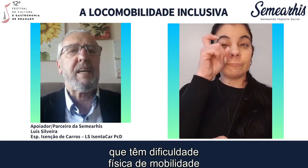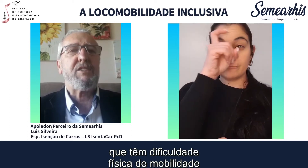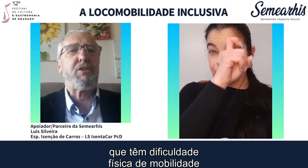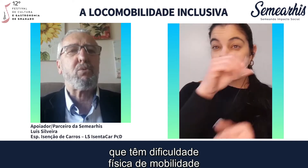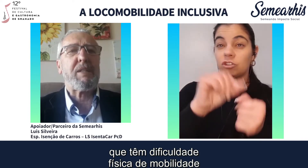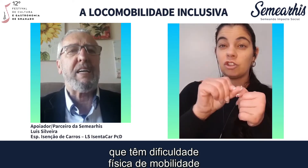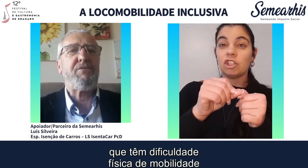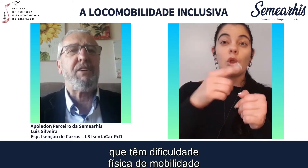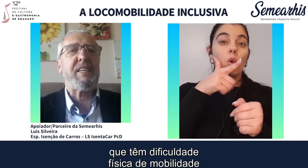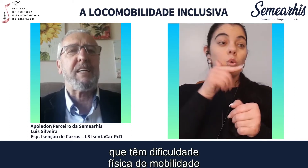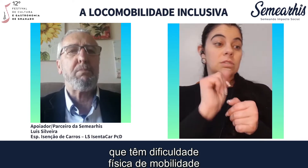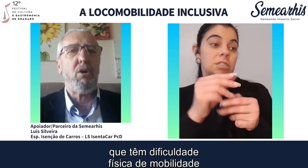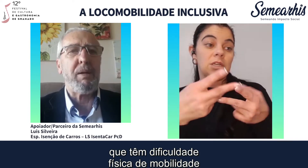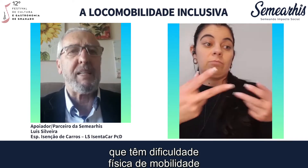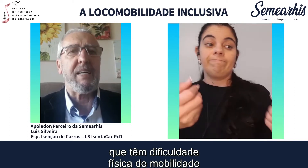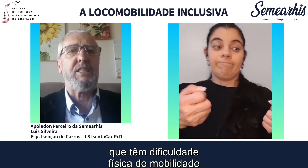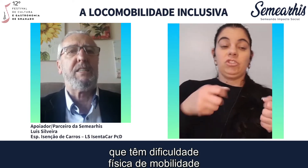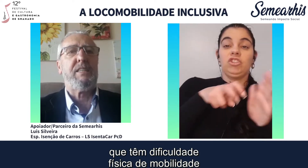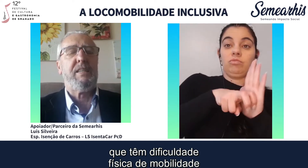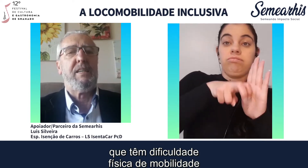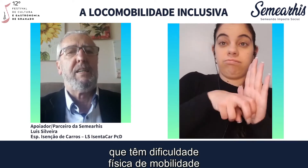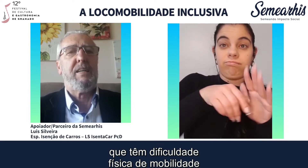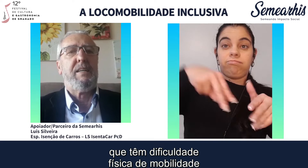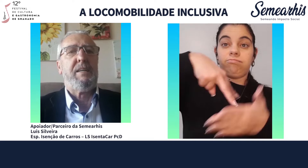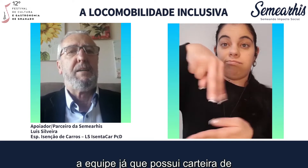que têm dificuldade física de mobilidade